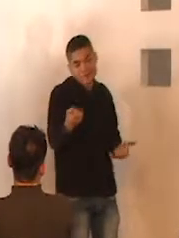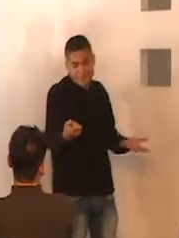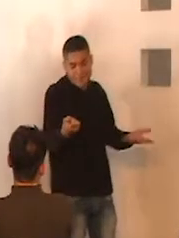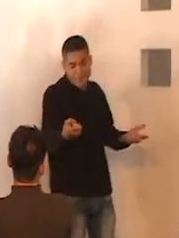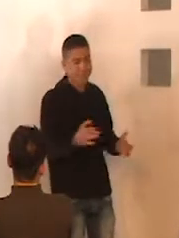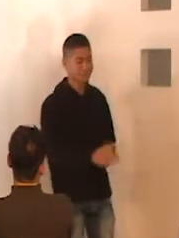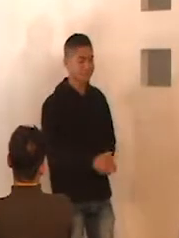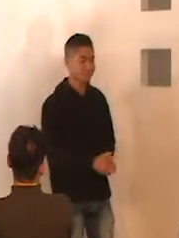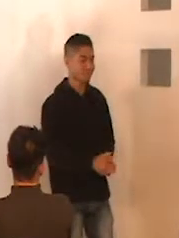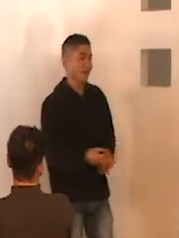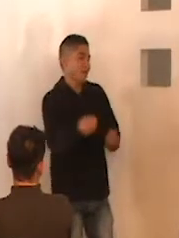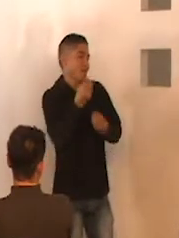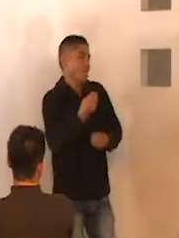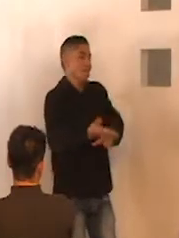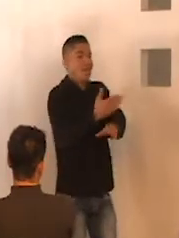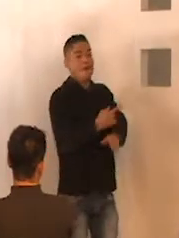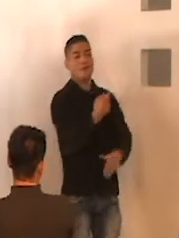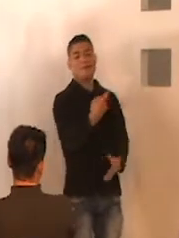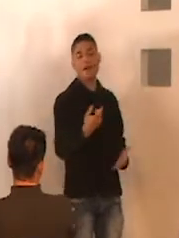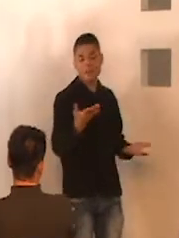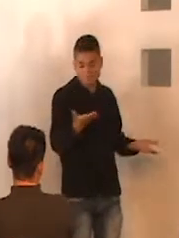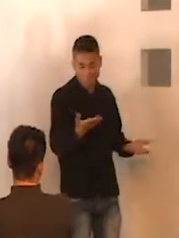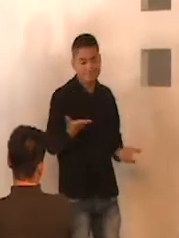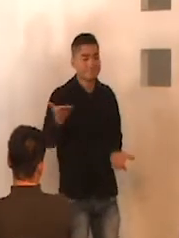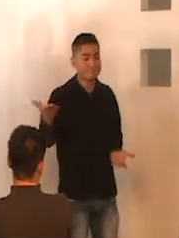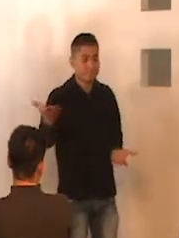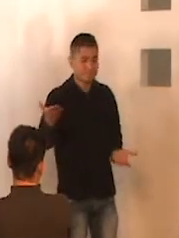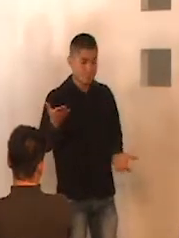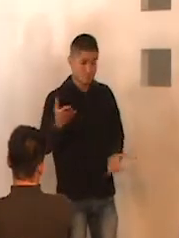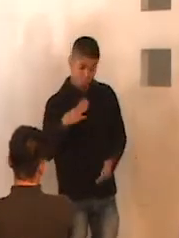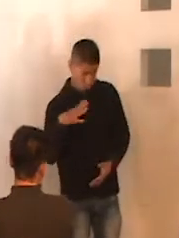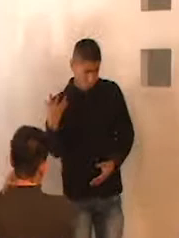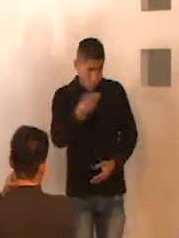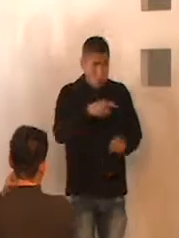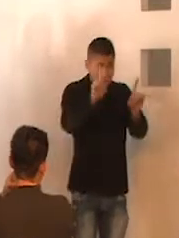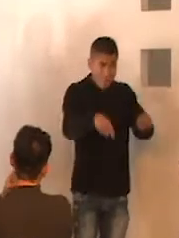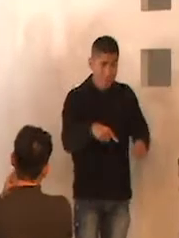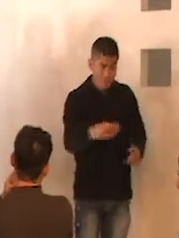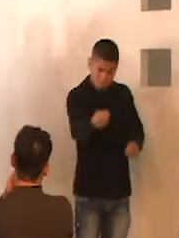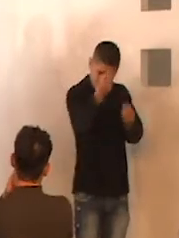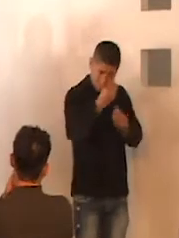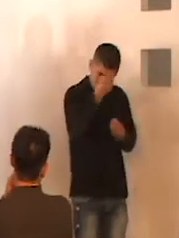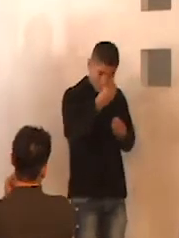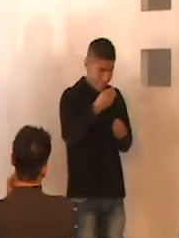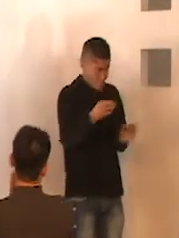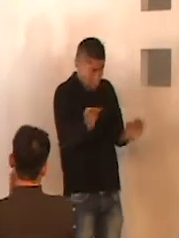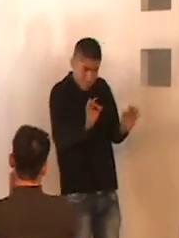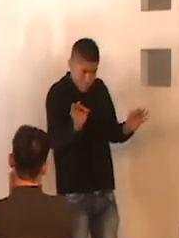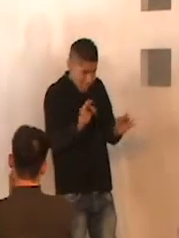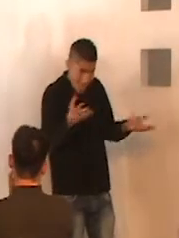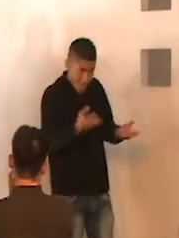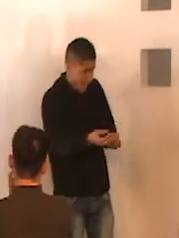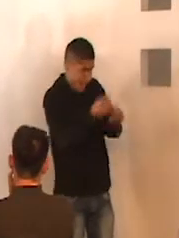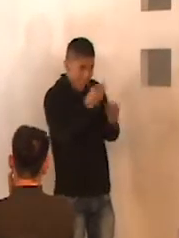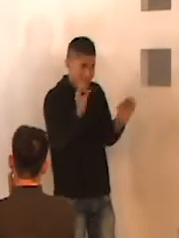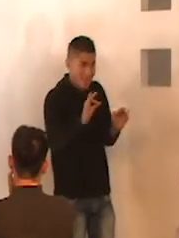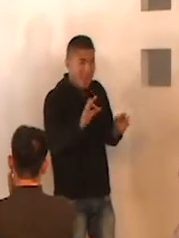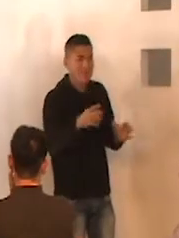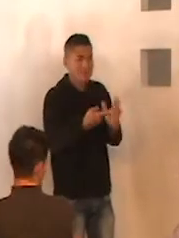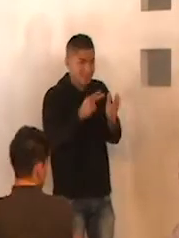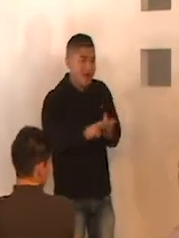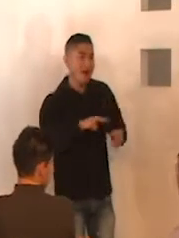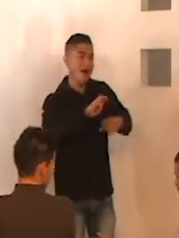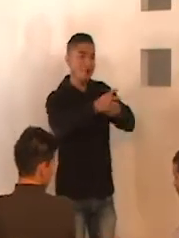habilidades diferentes para aprender. Pues de hecho, ninguno de nosotros pues como que fuimos formados para ello. La cuestión es más de